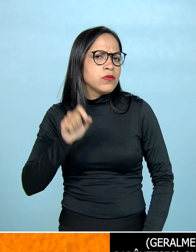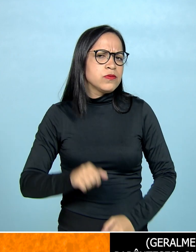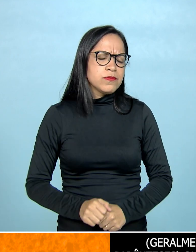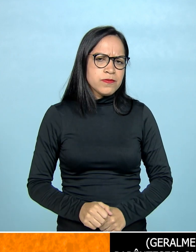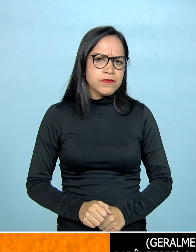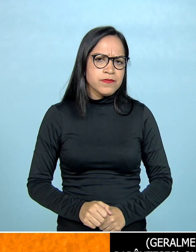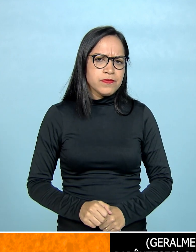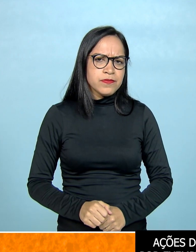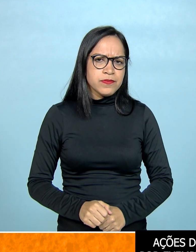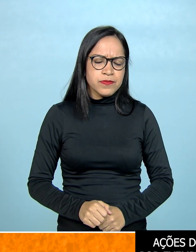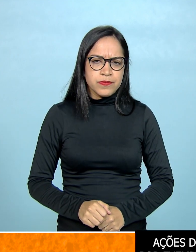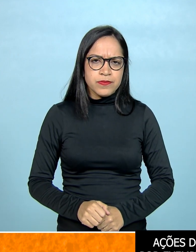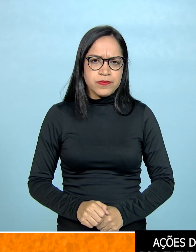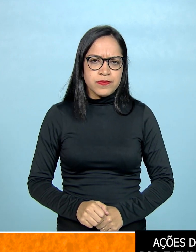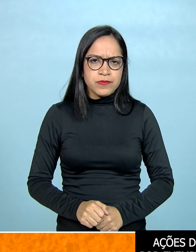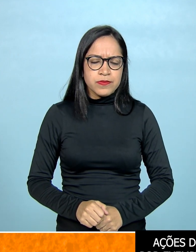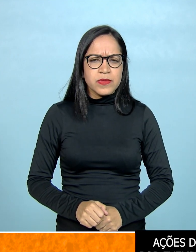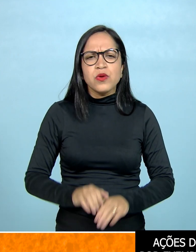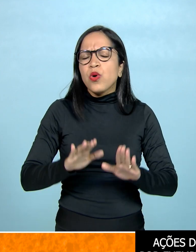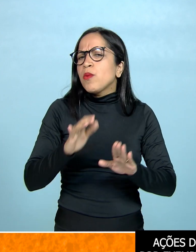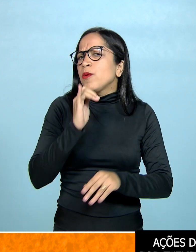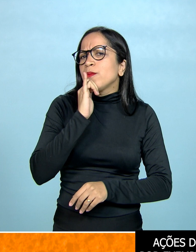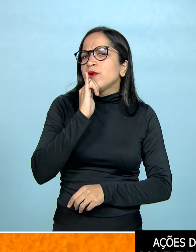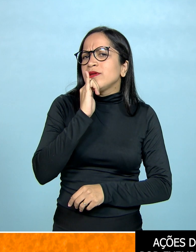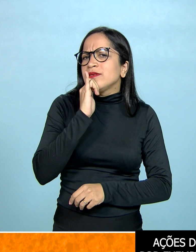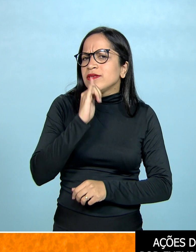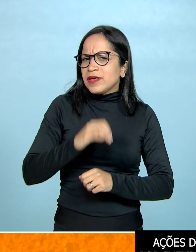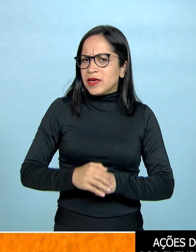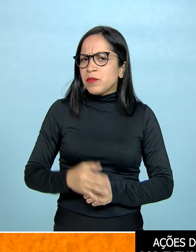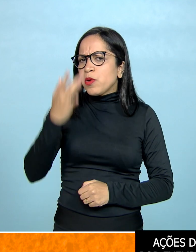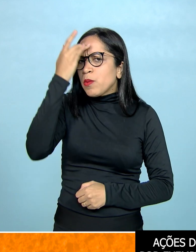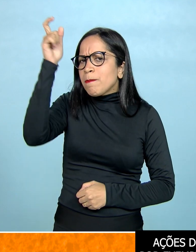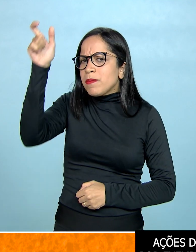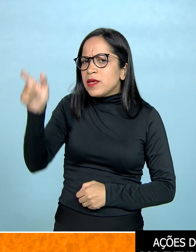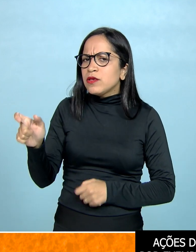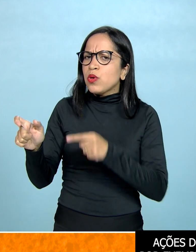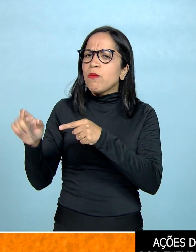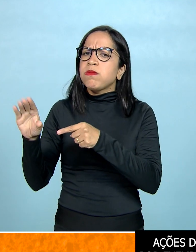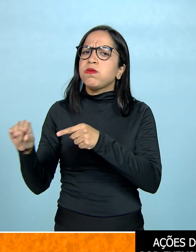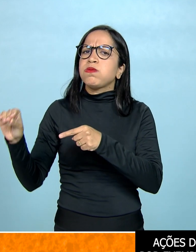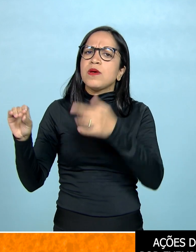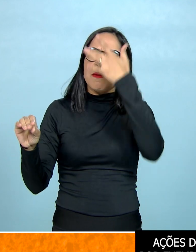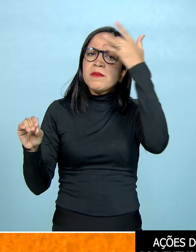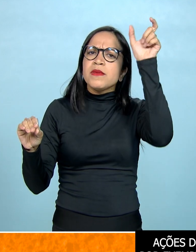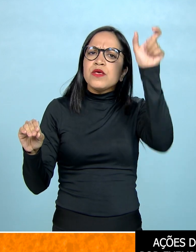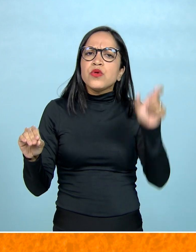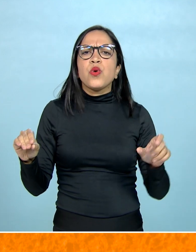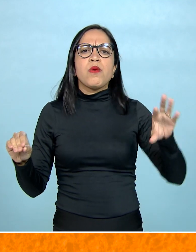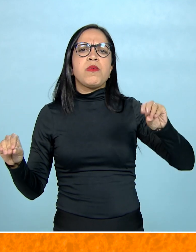que descrevem as ações de ambos. Por exemplo, risos.